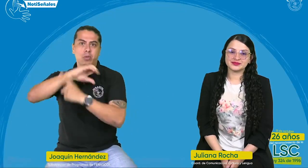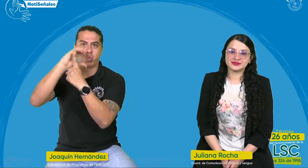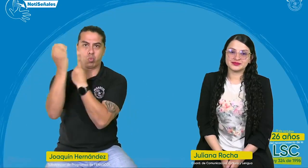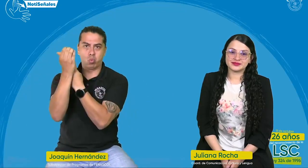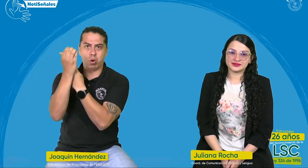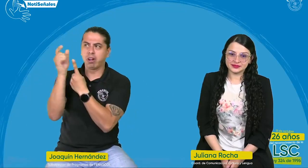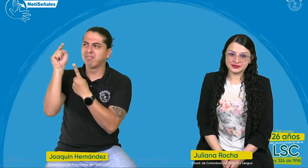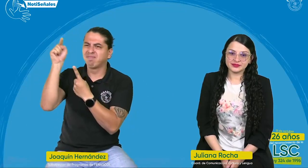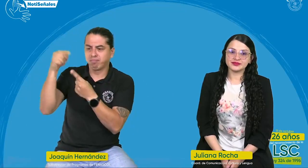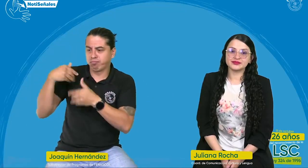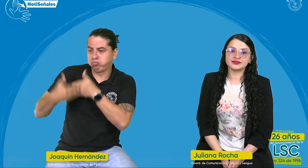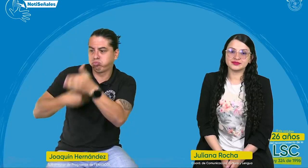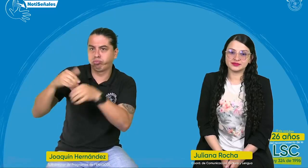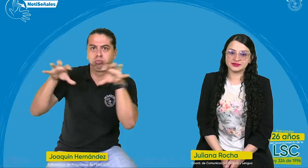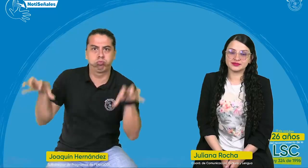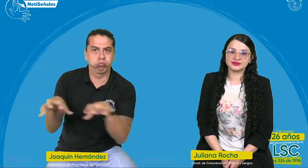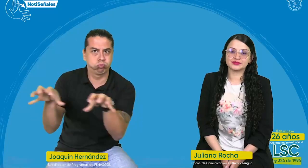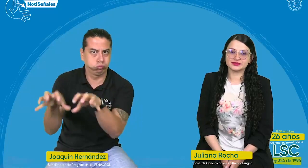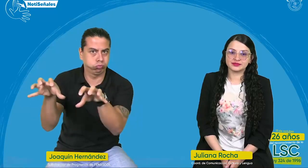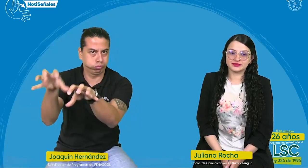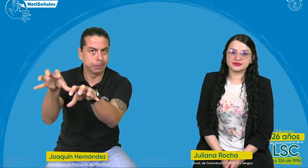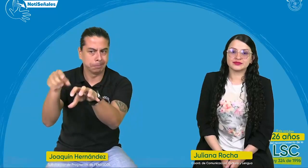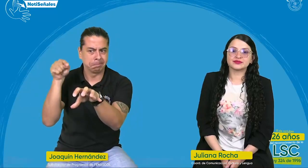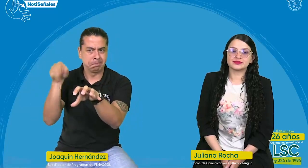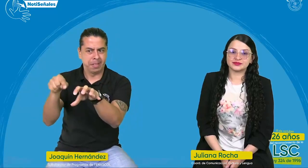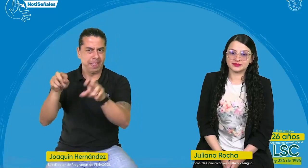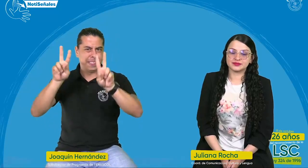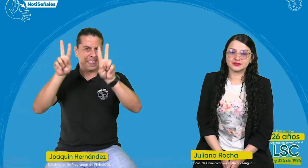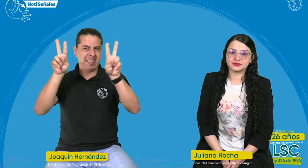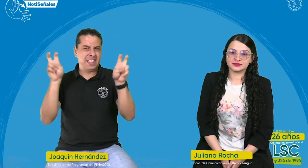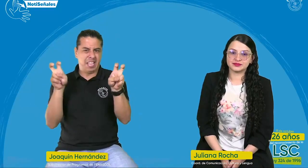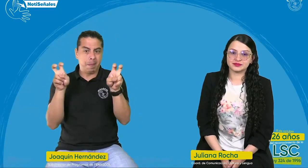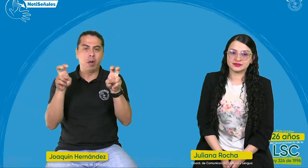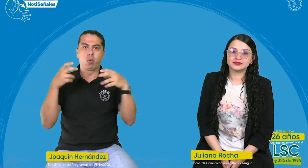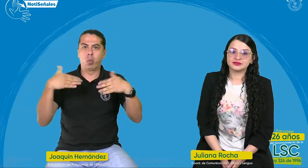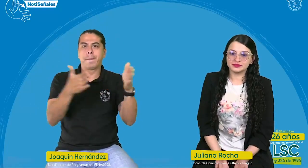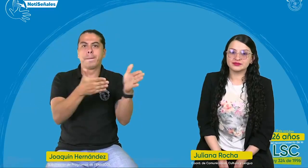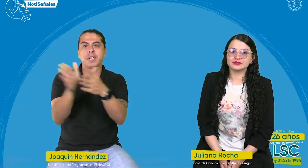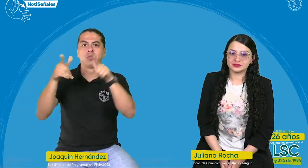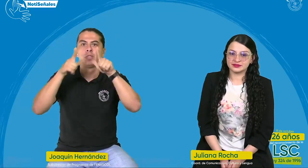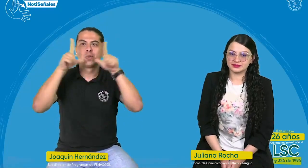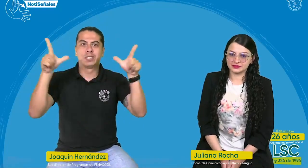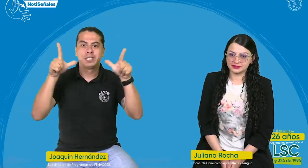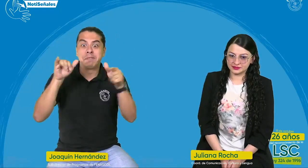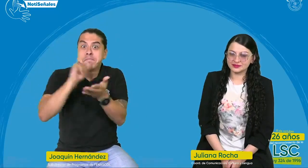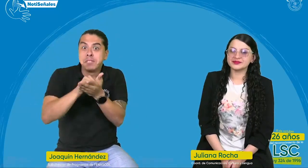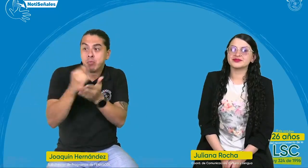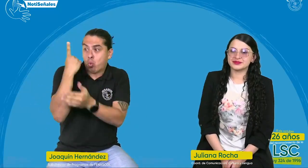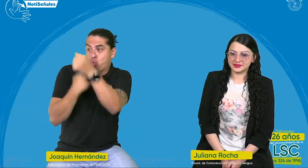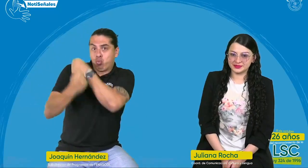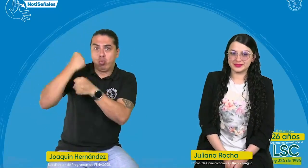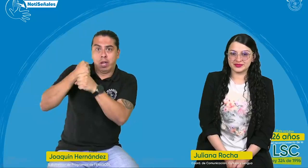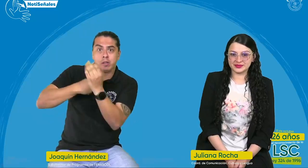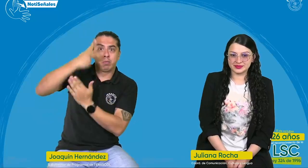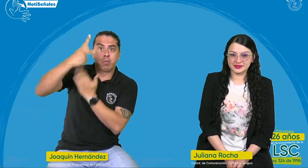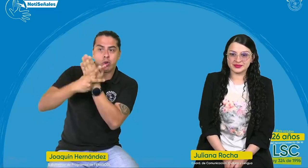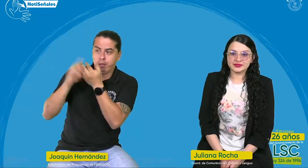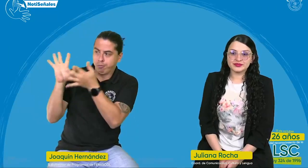el marco de El convenio que hay entre fenas col y Ministerio de cultura Qué tienen que ver con el tema de planeación lingüística